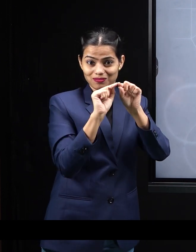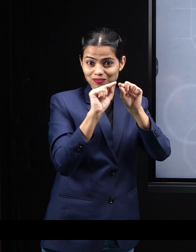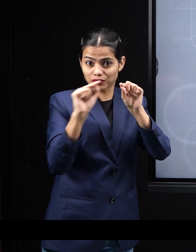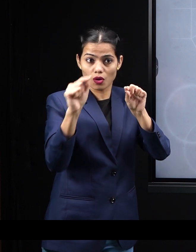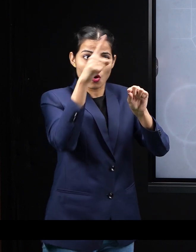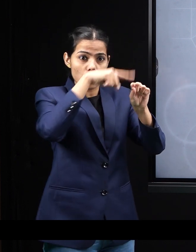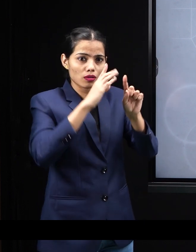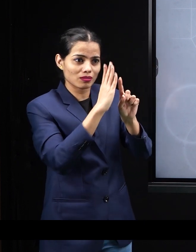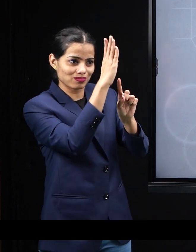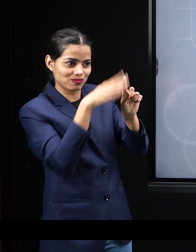ಕಂಡುಕೊಳ್ಳುತ್ತೇವೆ.